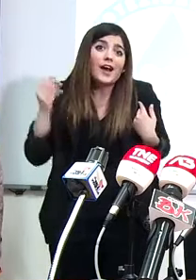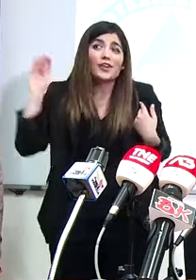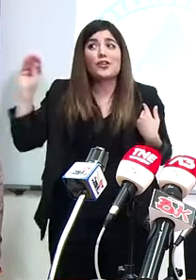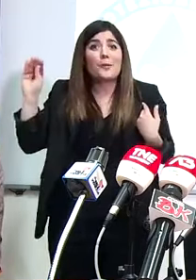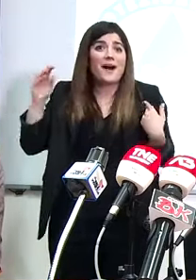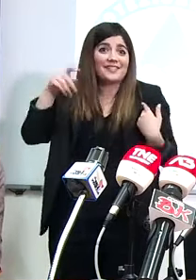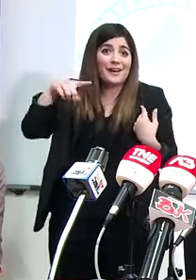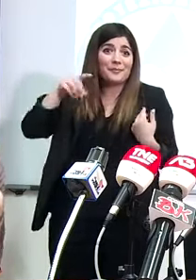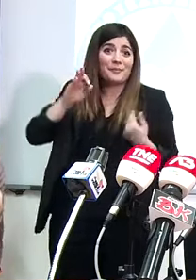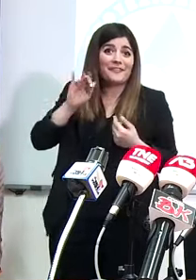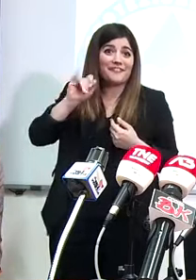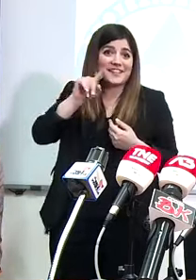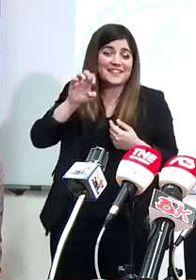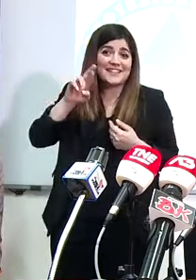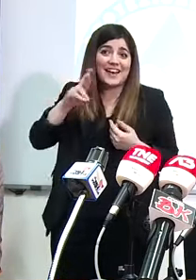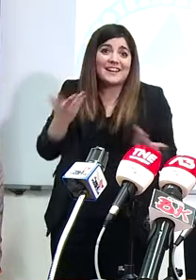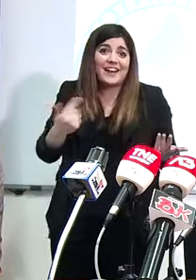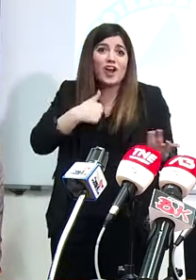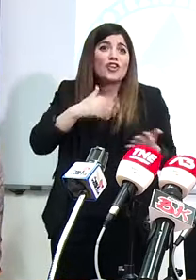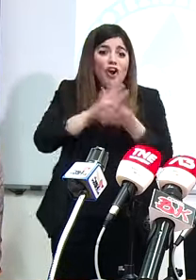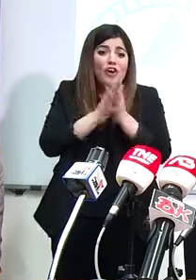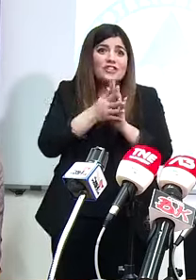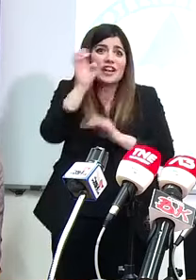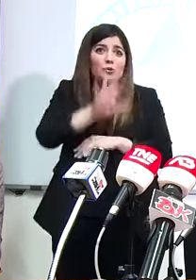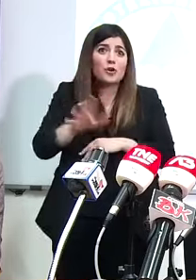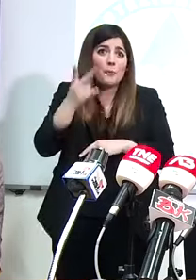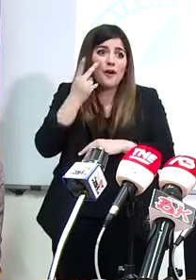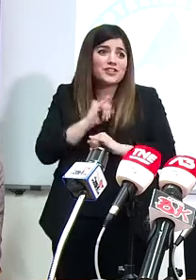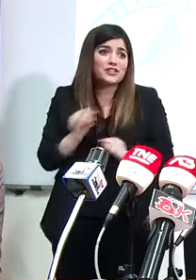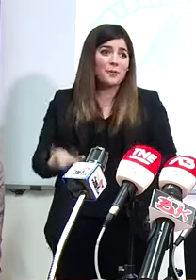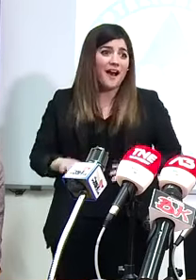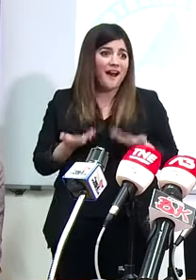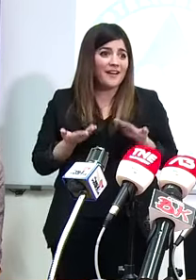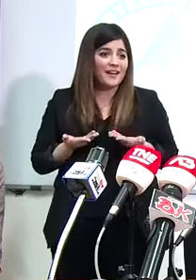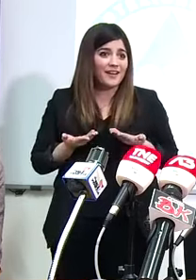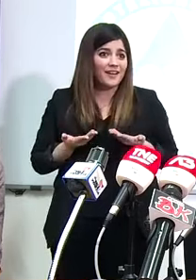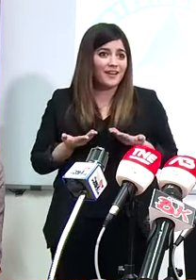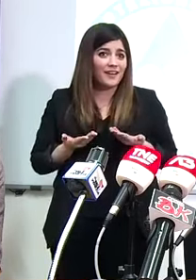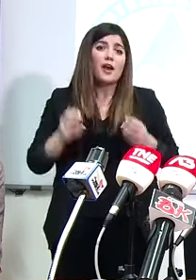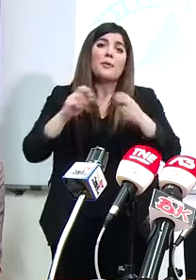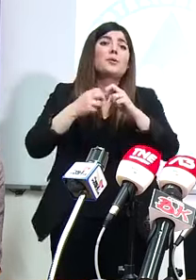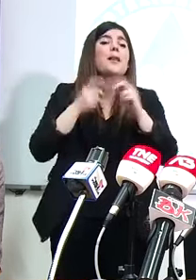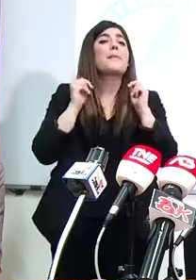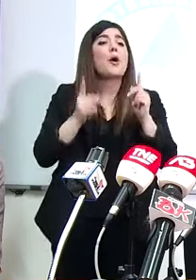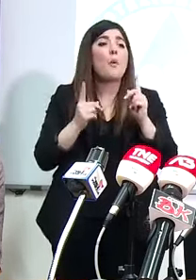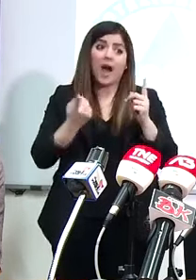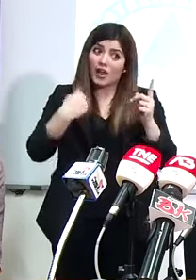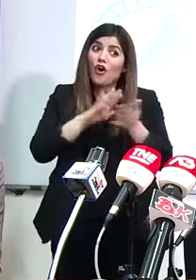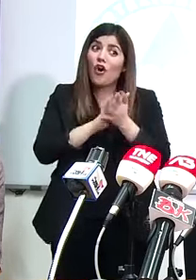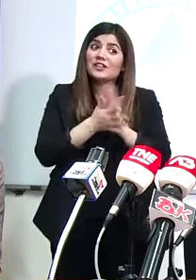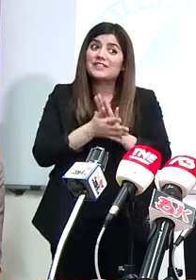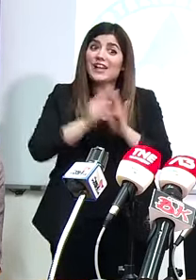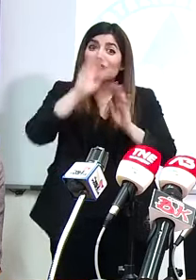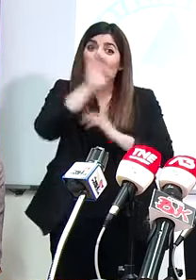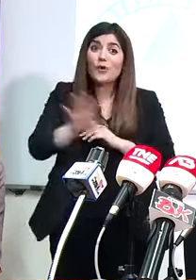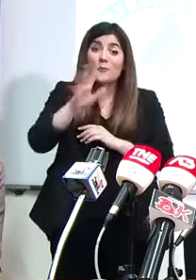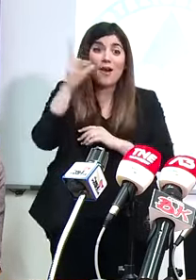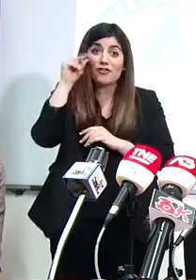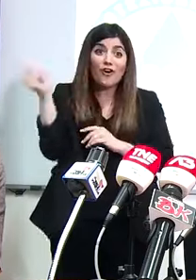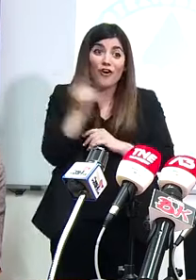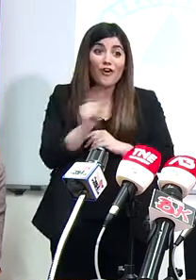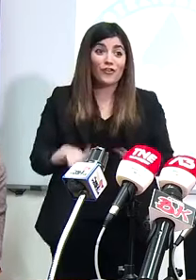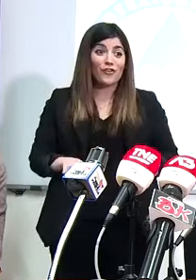troverà neanche mai visto il contratto europeo ma volete capire che partiamo da un problema che non conosciamo il contratto europeo questo è il vero tempio